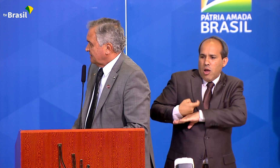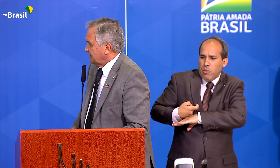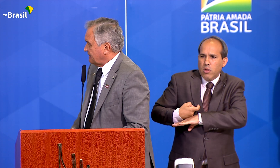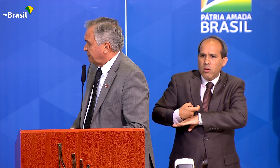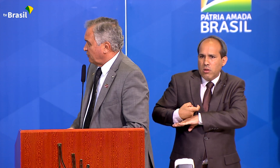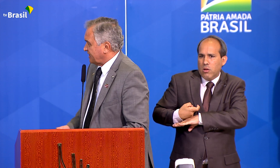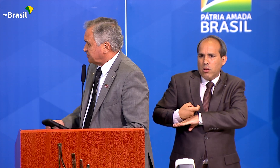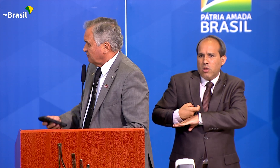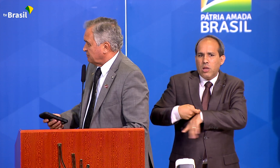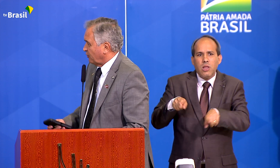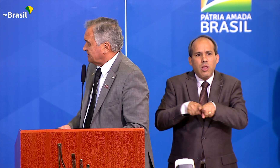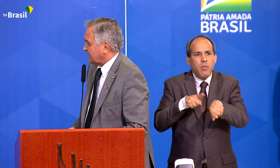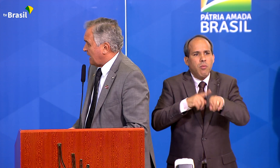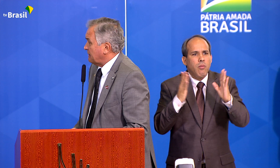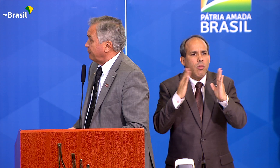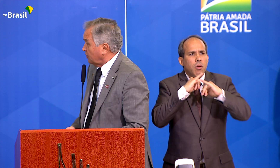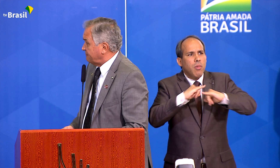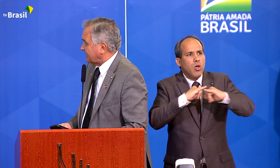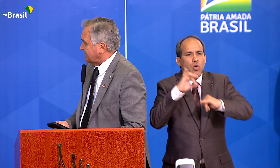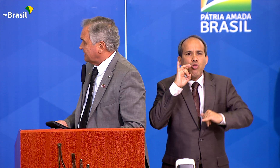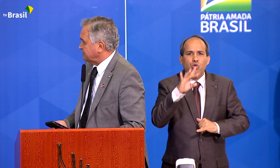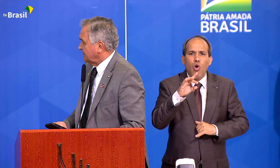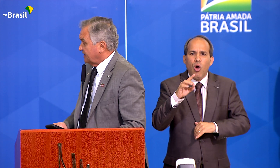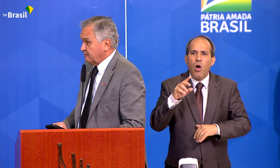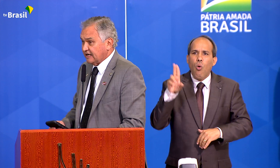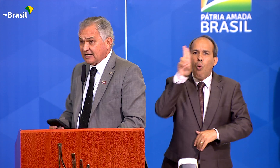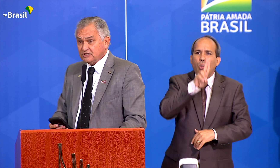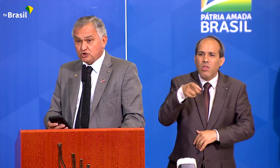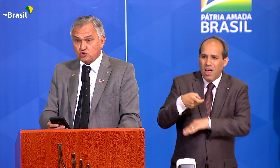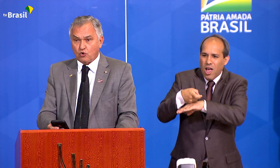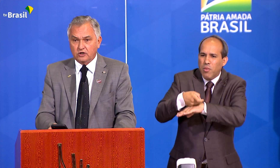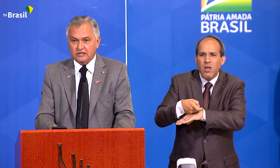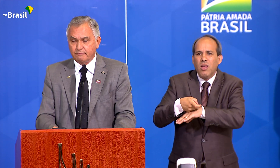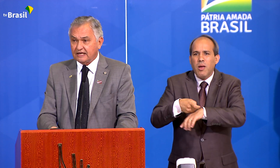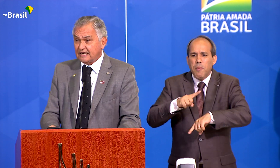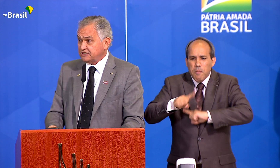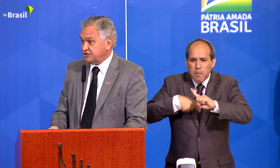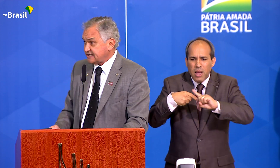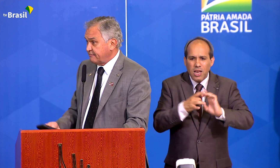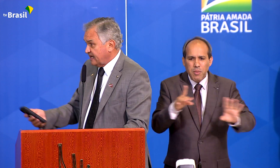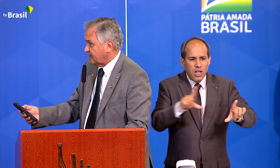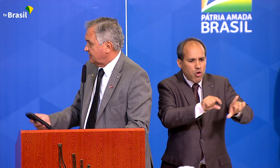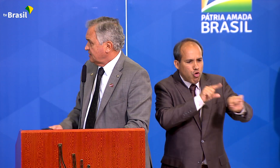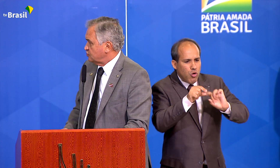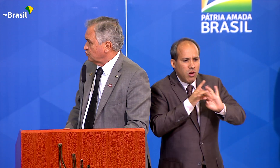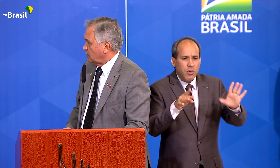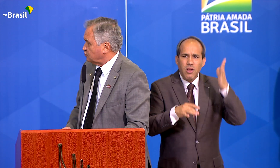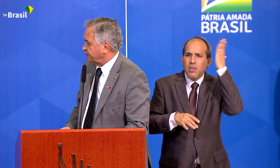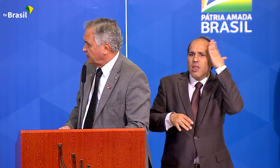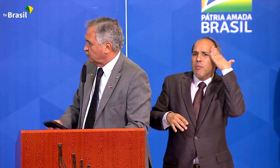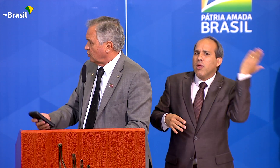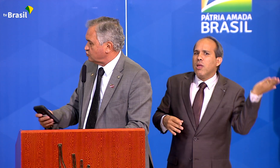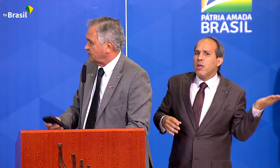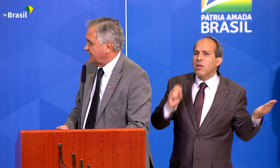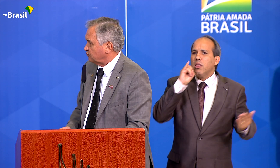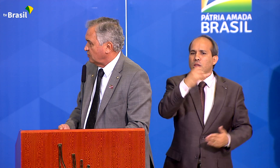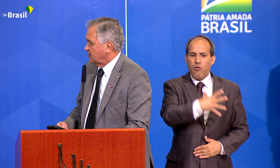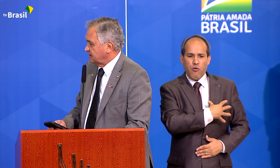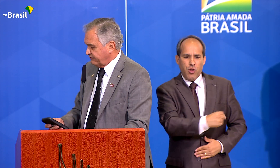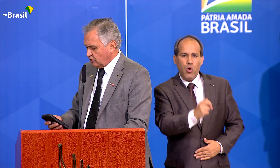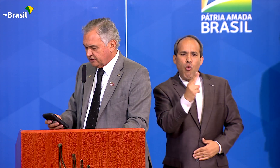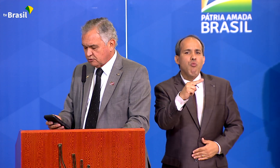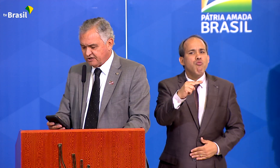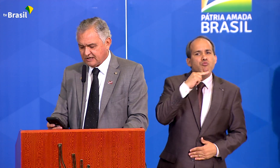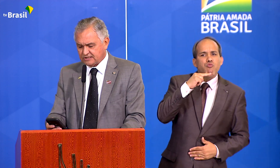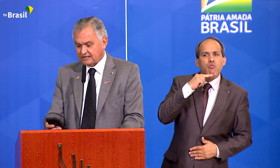gente sempre fala não é por uma questão de portar arma é por liberdade liberdade de escolha liberdade de saber se o nosso filho nosso